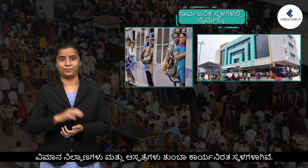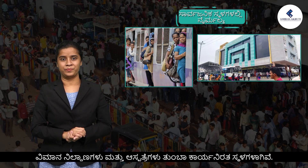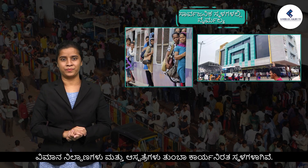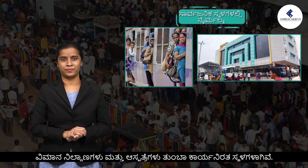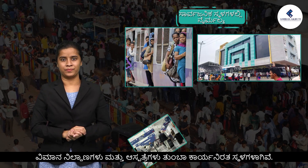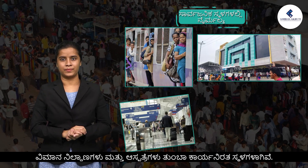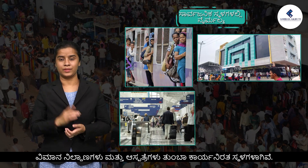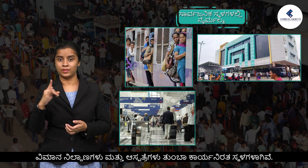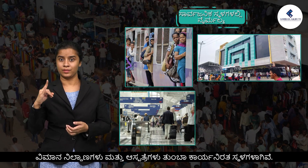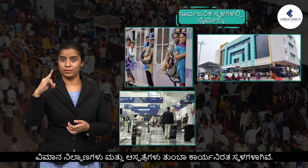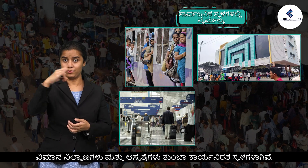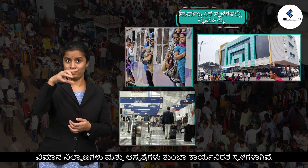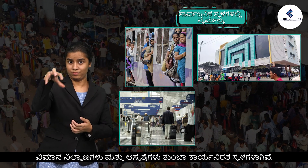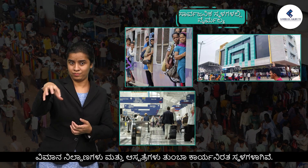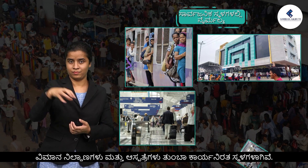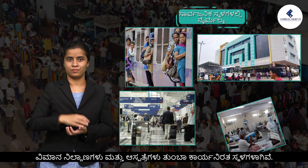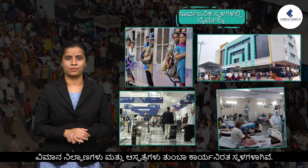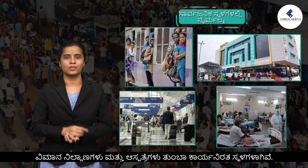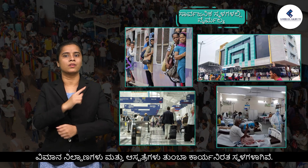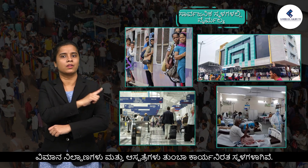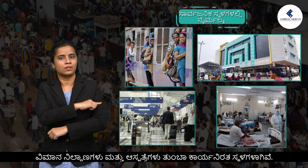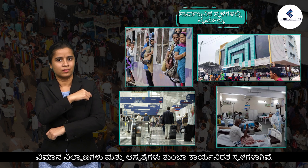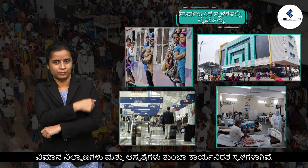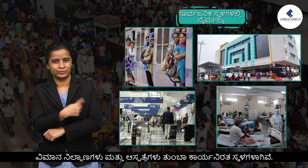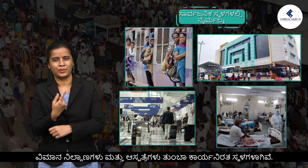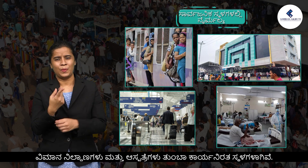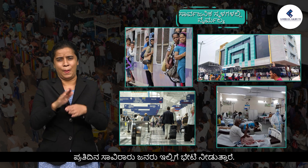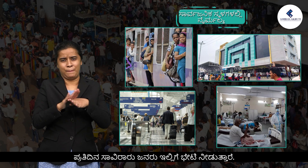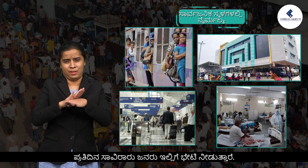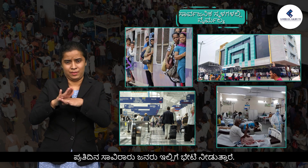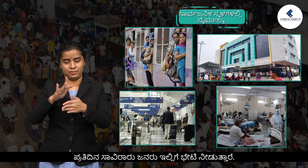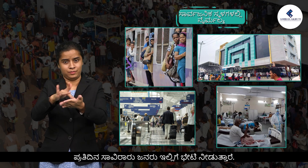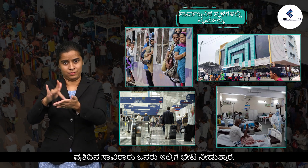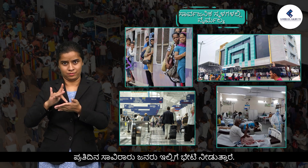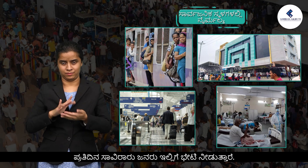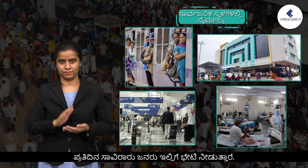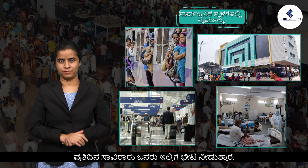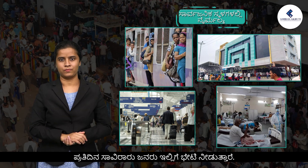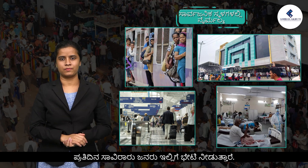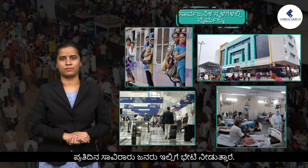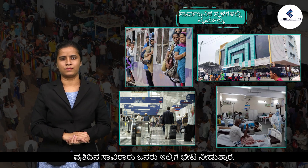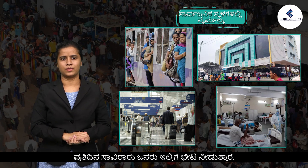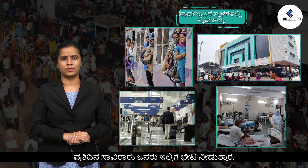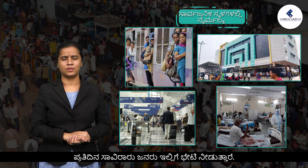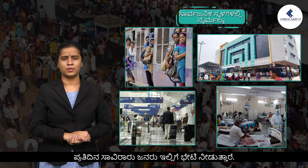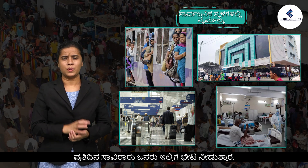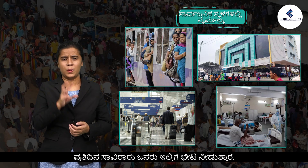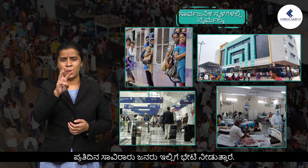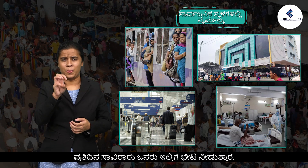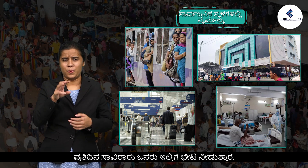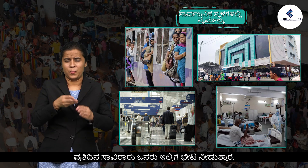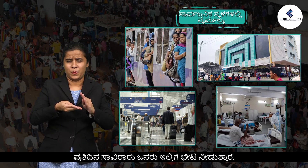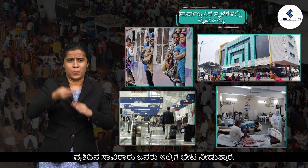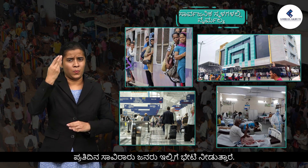ಮತ್ತು ಆಸ್ಪತ್ರೆಗಳು ತುಂಬ ಕಾರ್ಯನಿರತ ಸ್ಥಳಗಳಾಗಿವೆ. ಪ್ರತಿದಿನ ಸಾವಿರಾರು ಜನರು